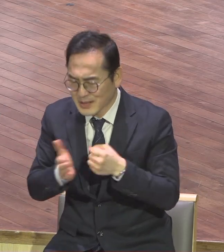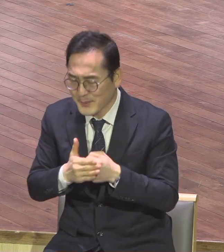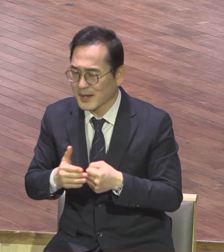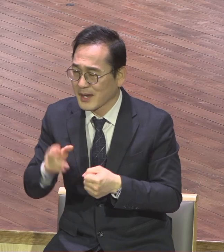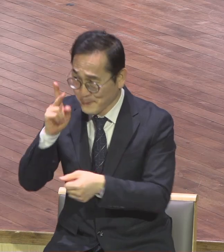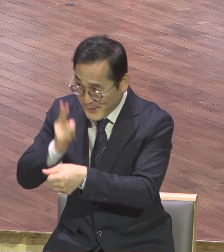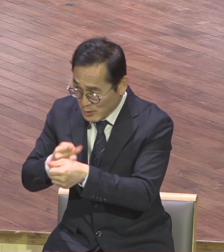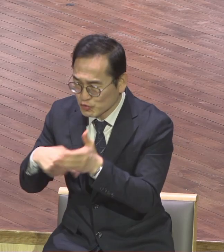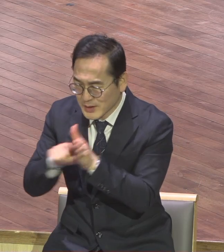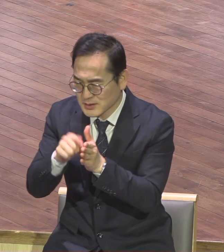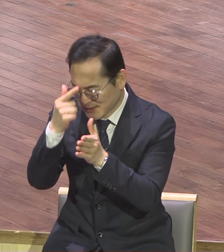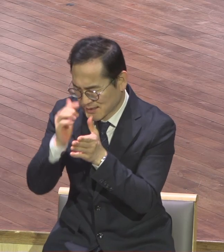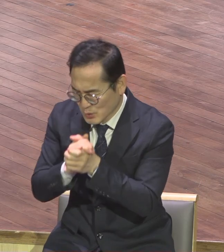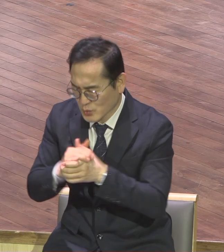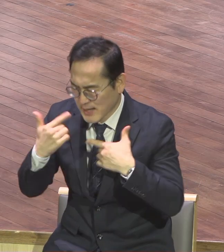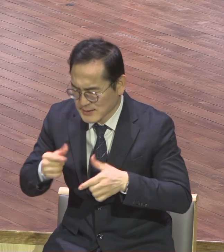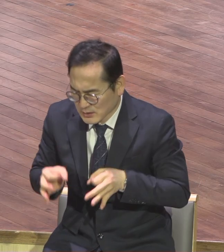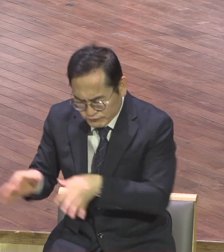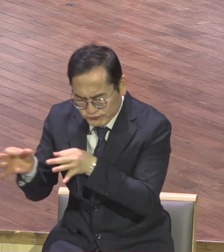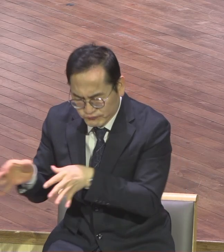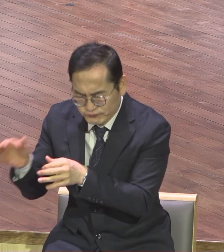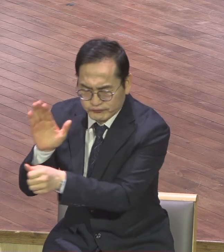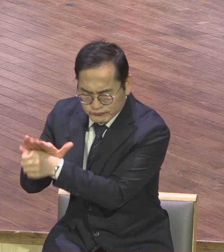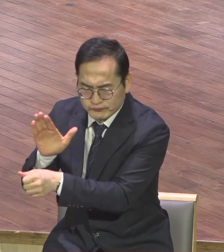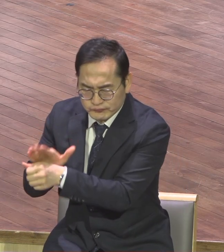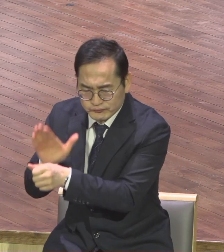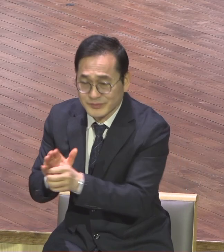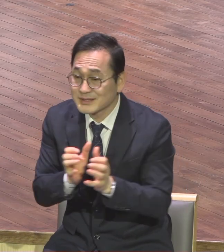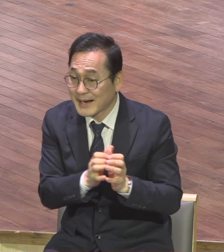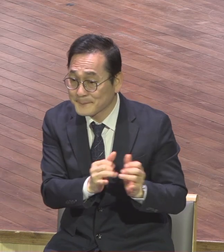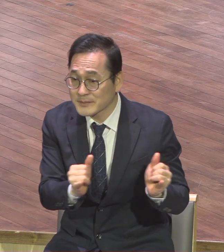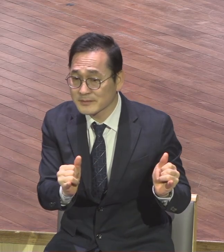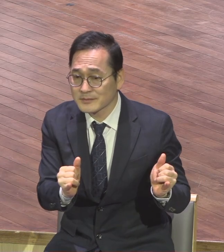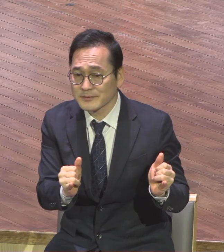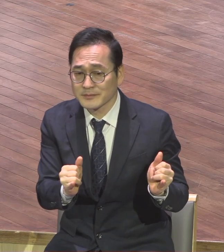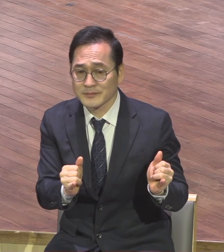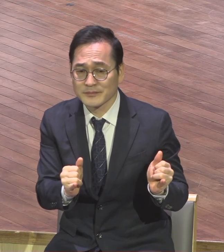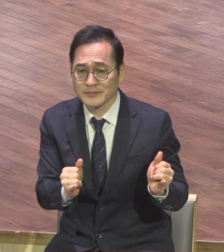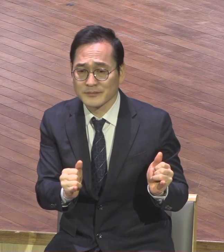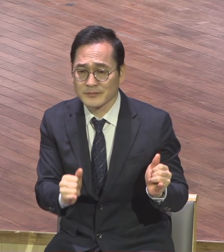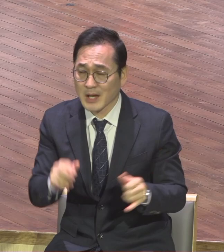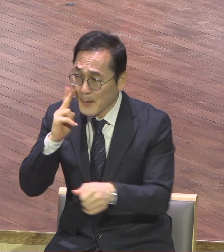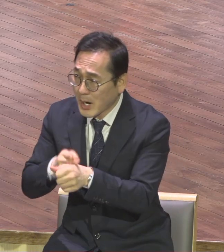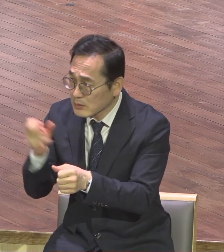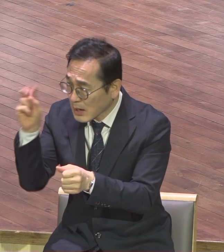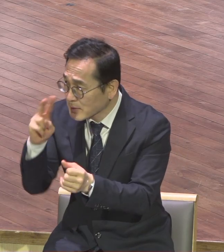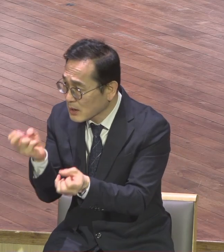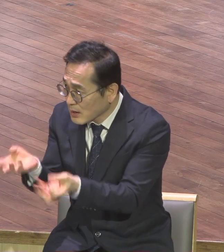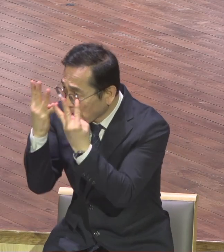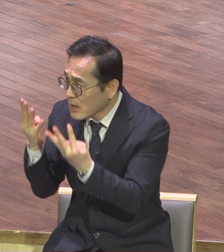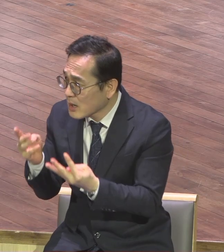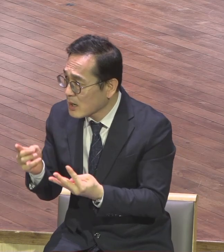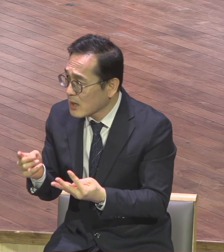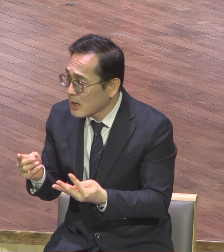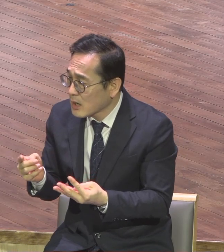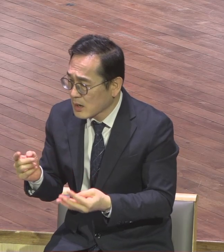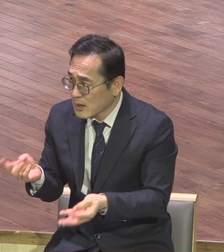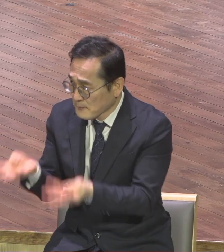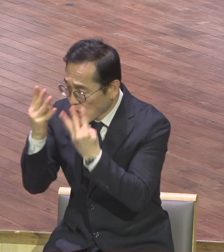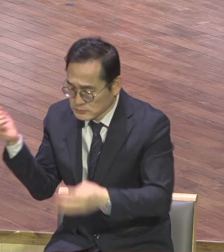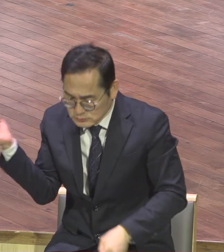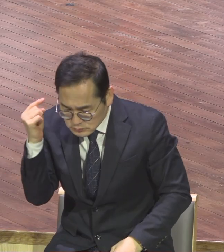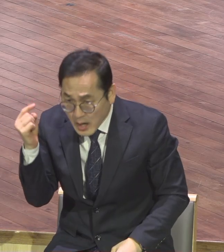기도하고 바울을 위해서 물질로 후원하던 이 헌신자들이 바울이 감옥에 갇혔다라는 이